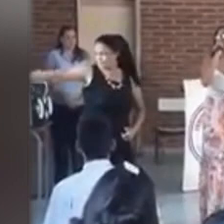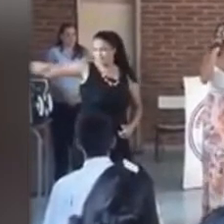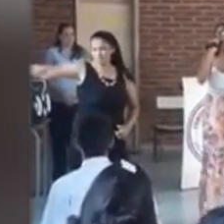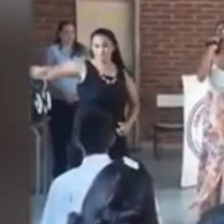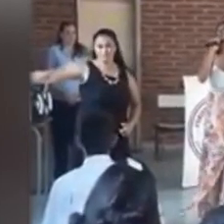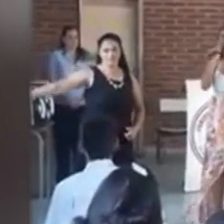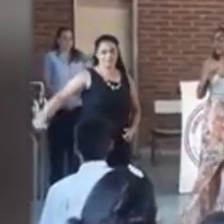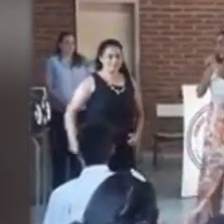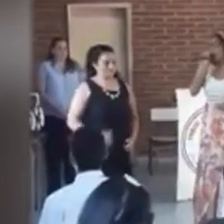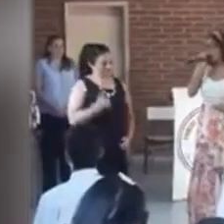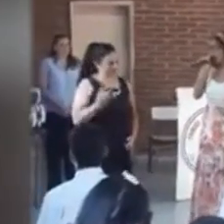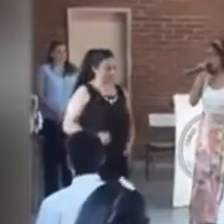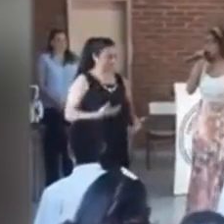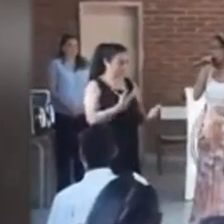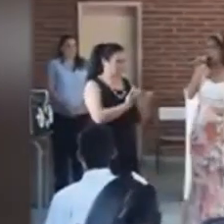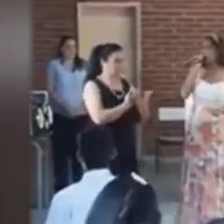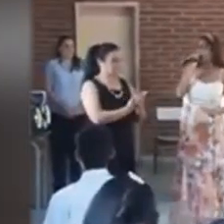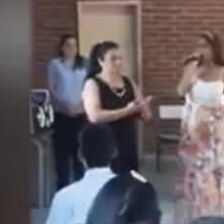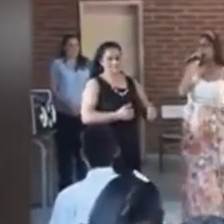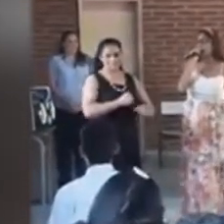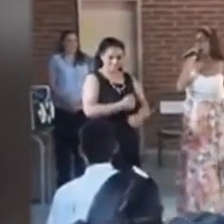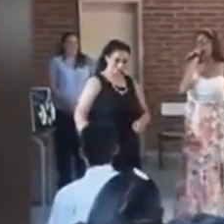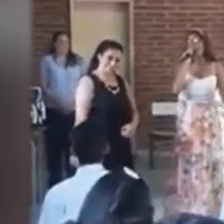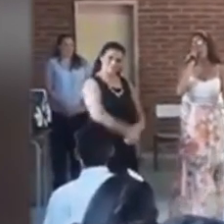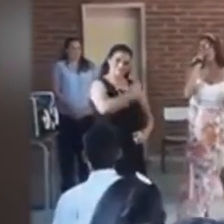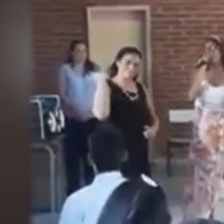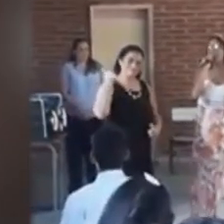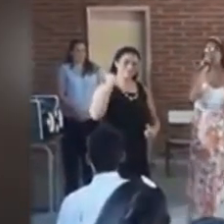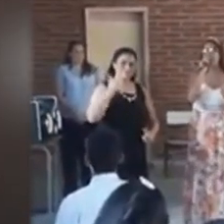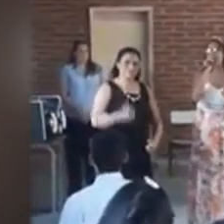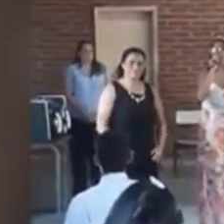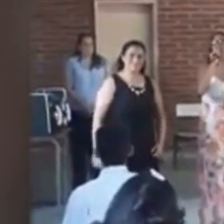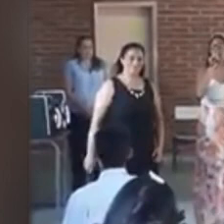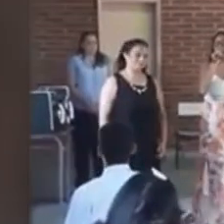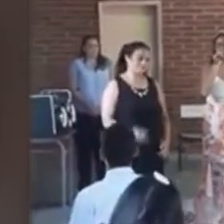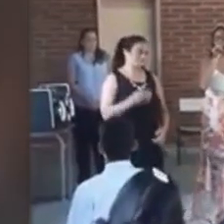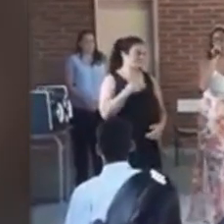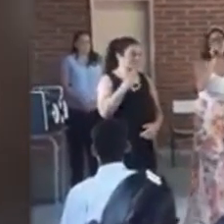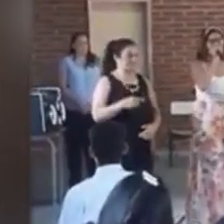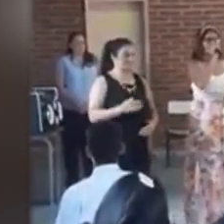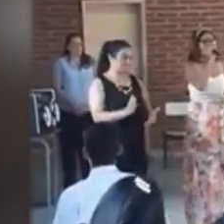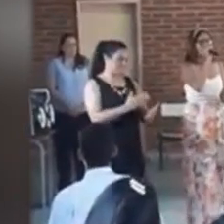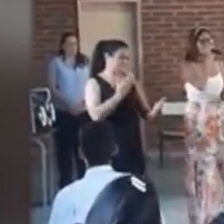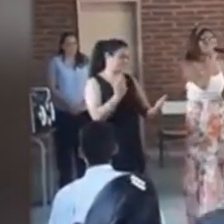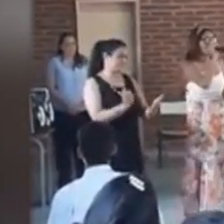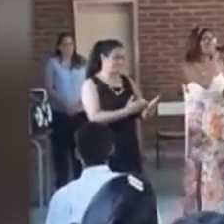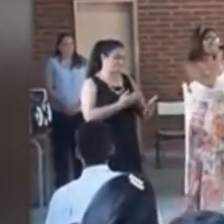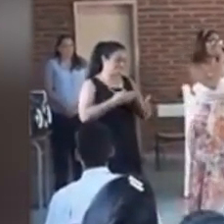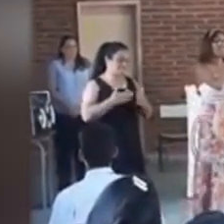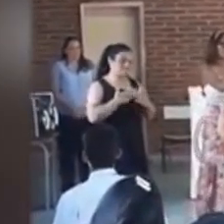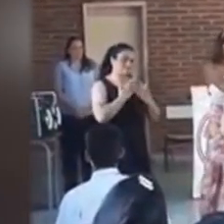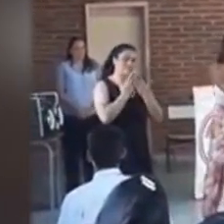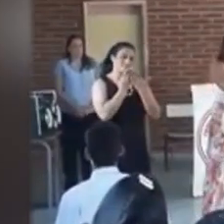sí hay una seña internacional. O sea, hay una lengua internacional de señas donde